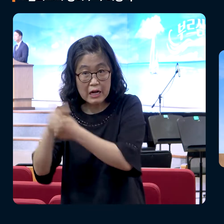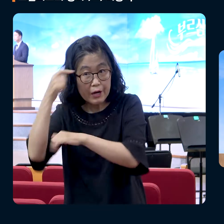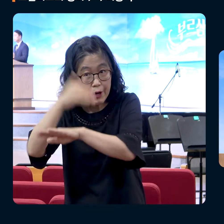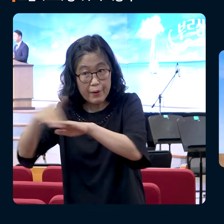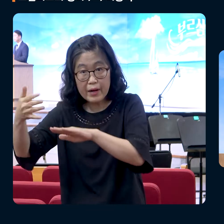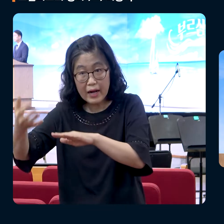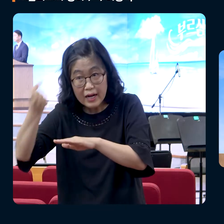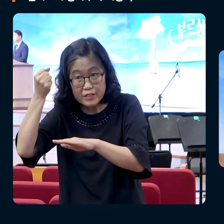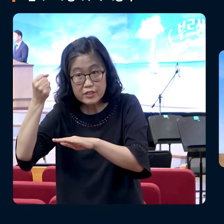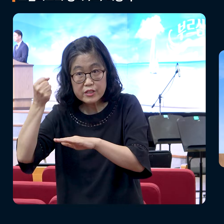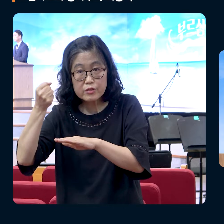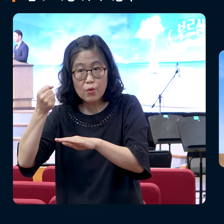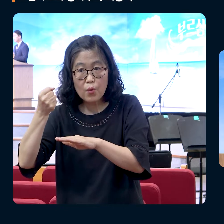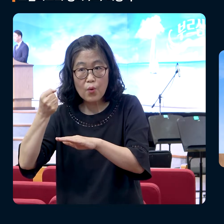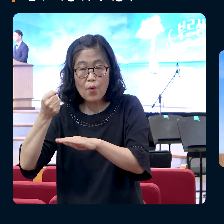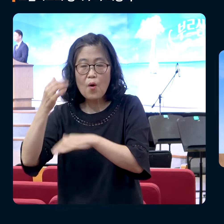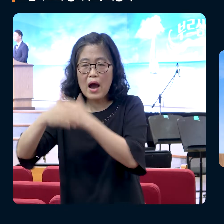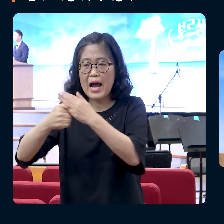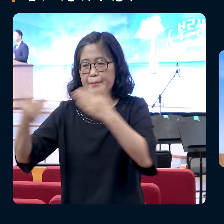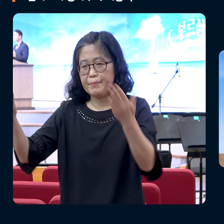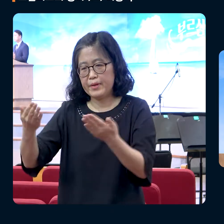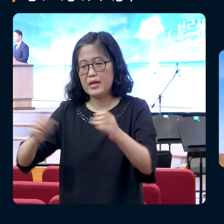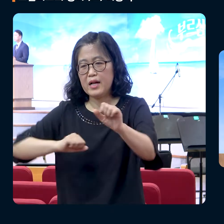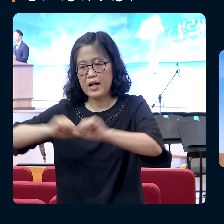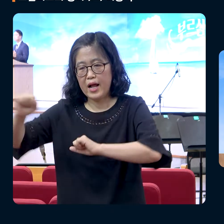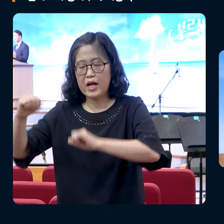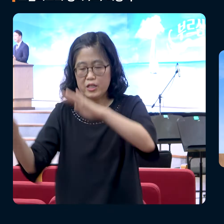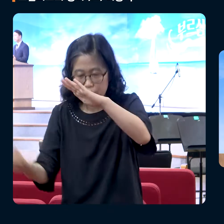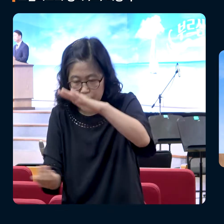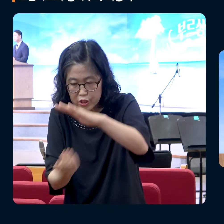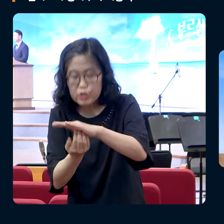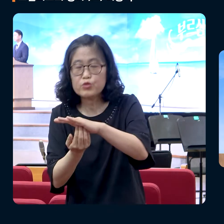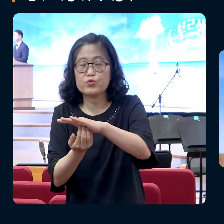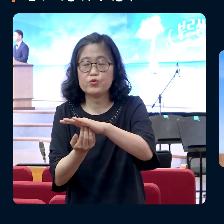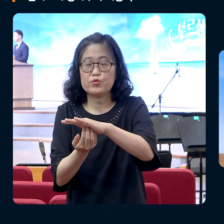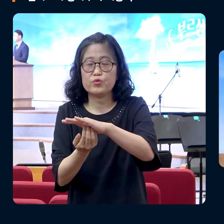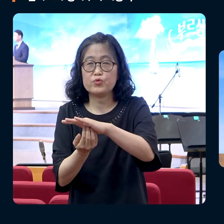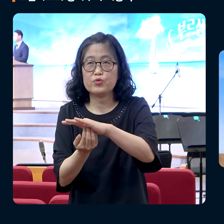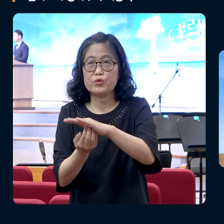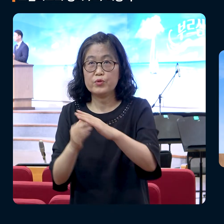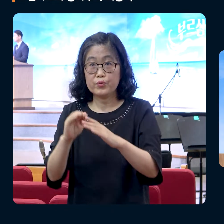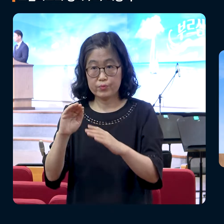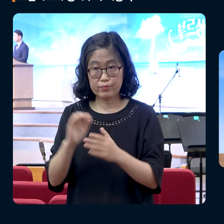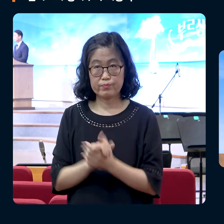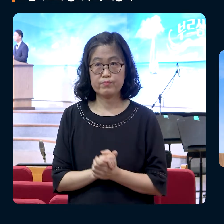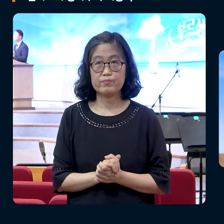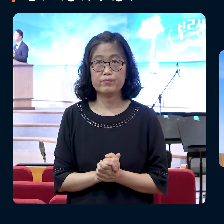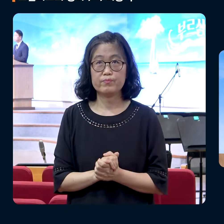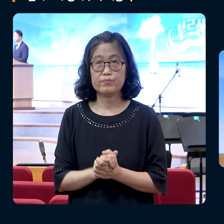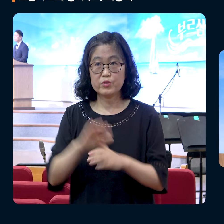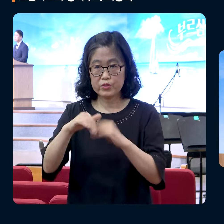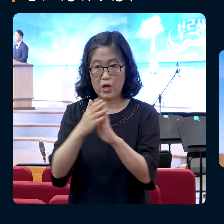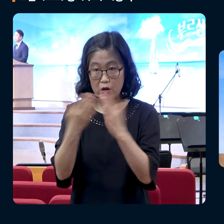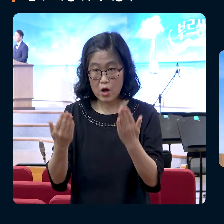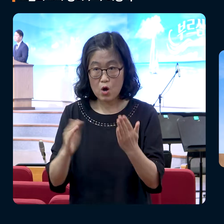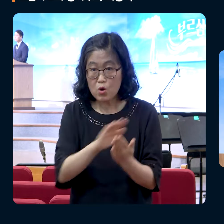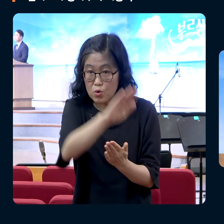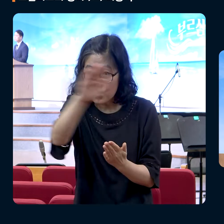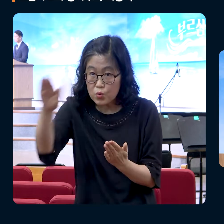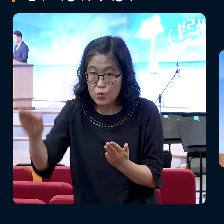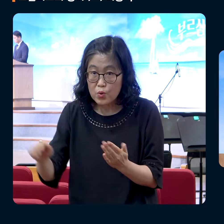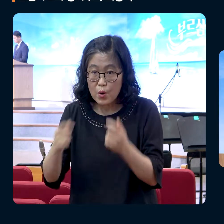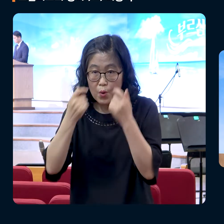가지시고 그분의 일을 행하시고 이루어 나가셨다라는 것을 성경은 우리에게